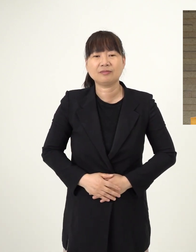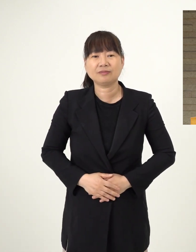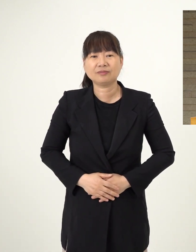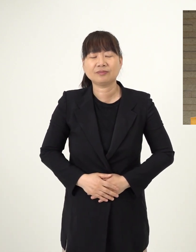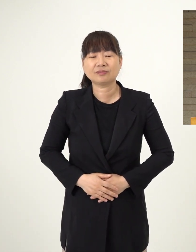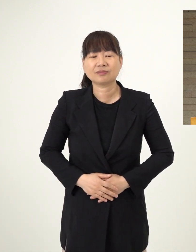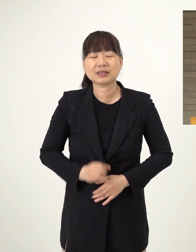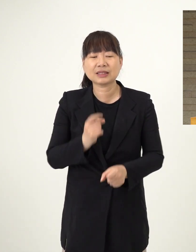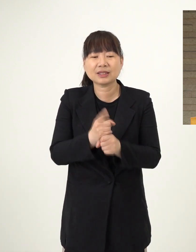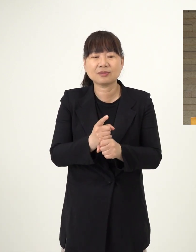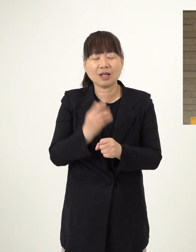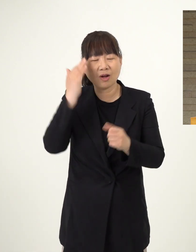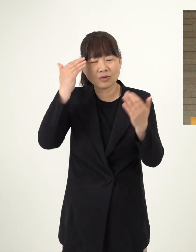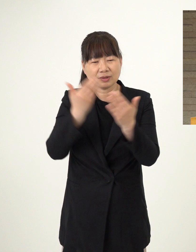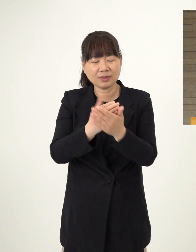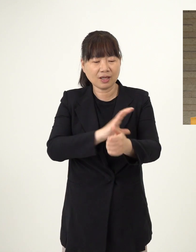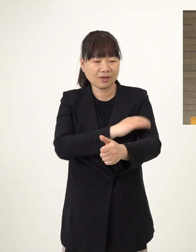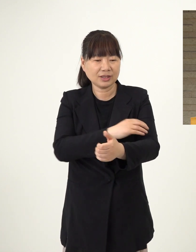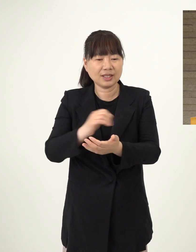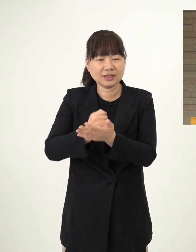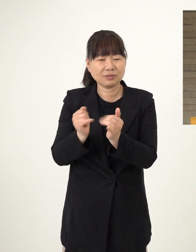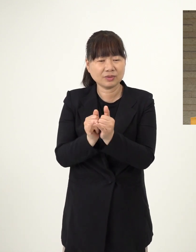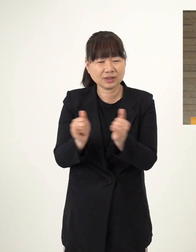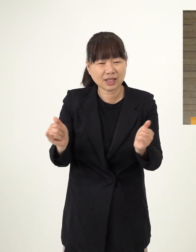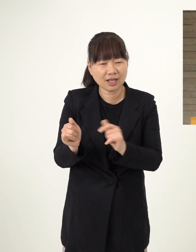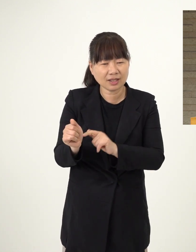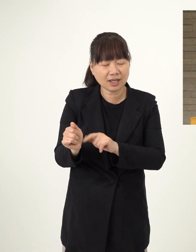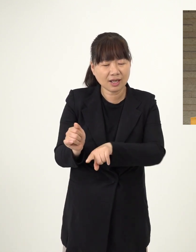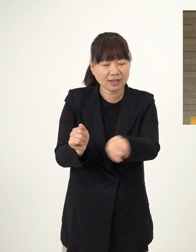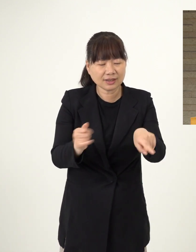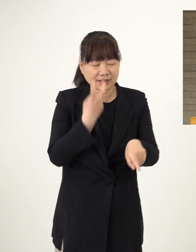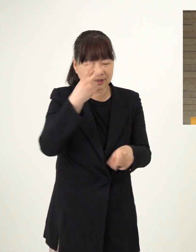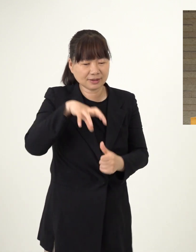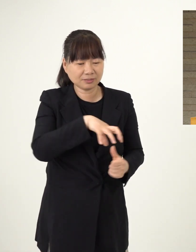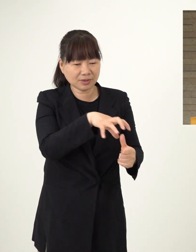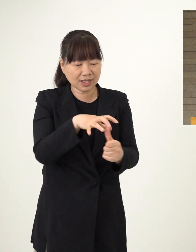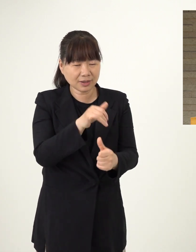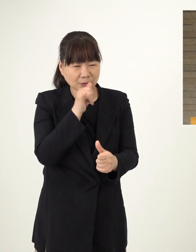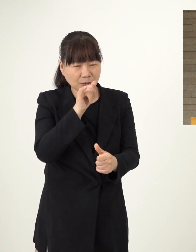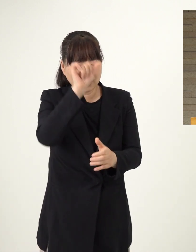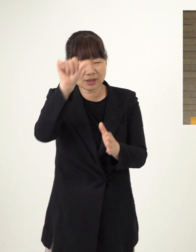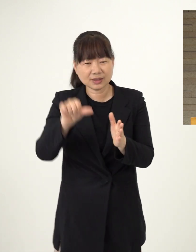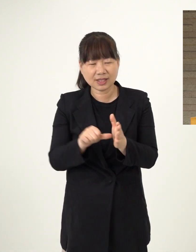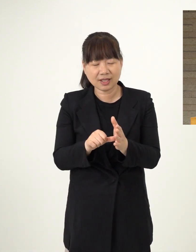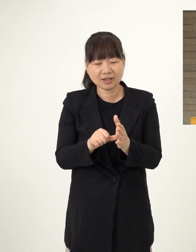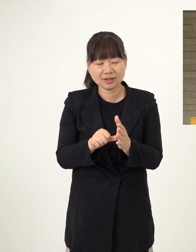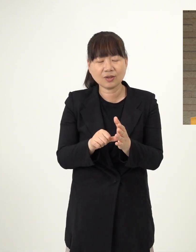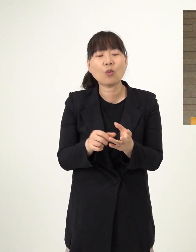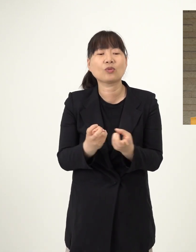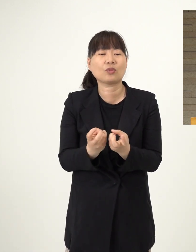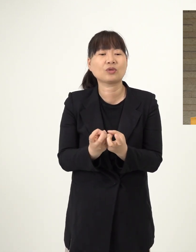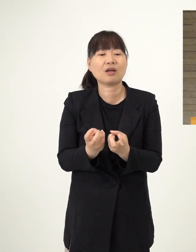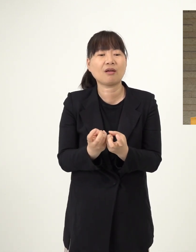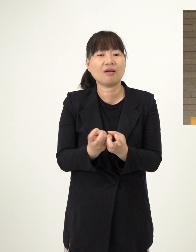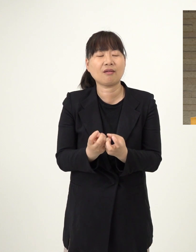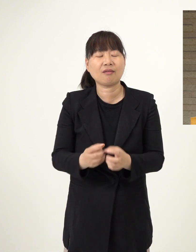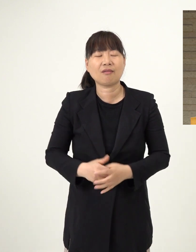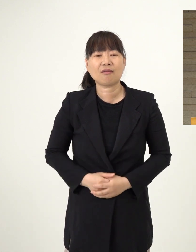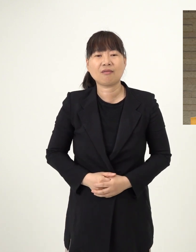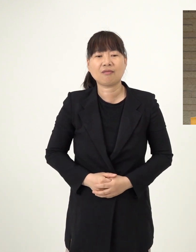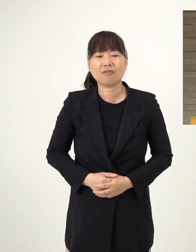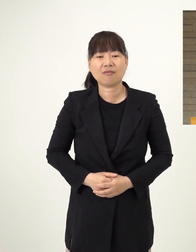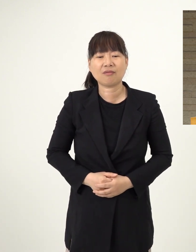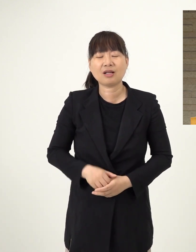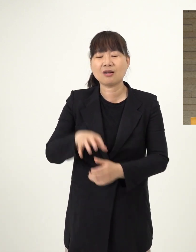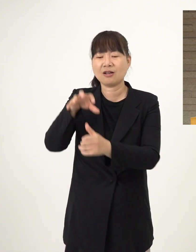그러니까 이미 어둠의 권세 잡은 자가 그를 지배하고 그 인생을 어둡게 만든 거예요.